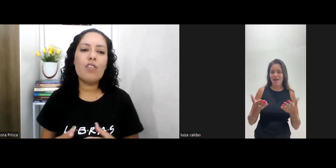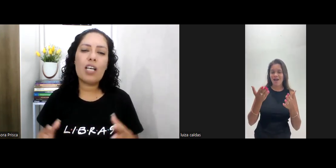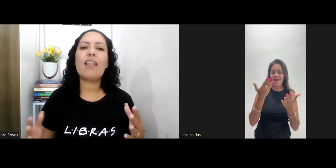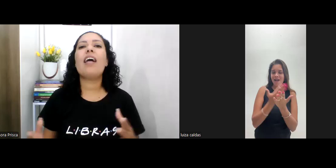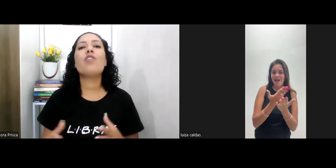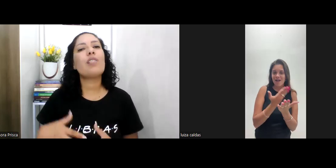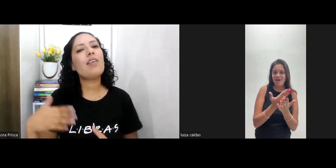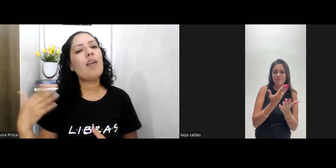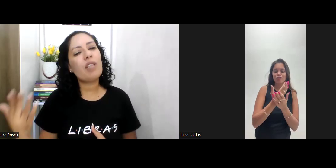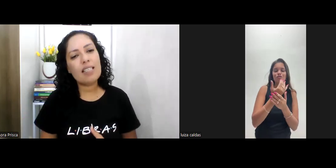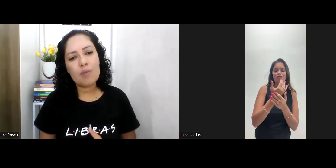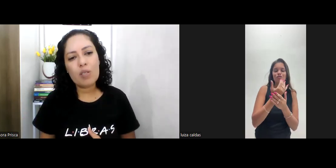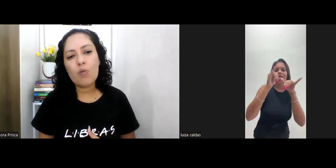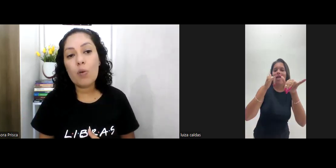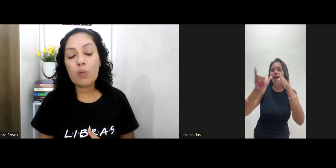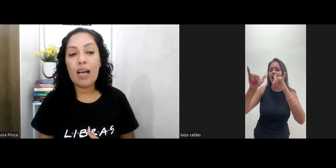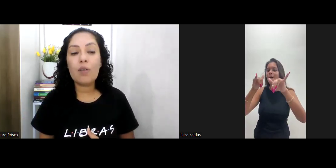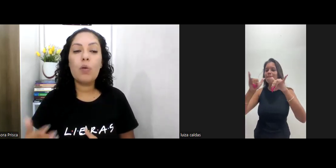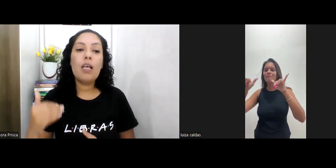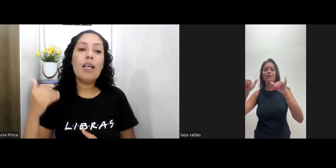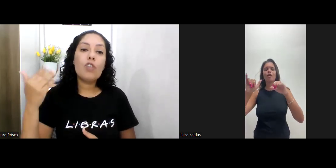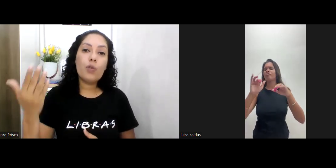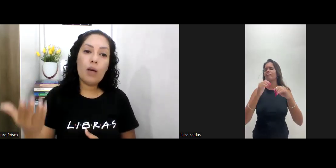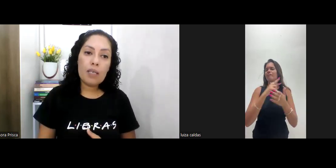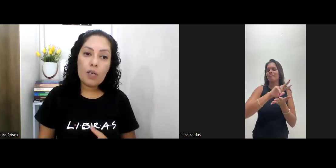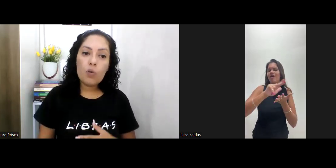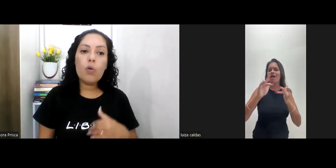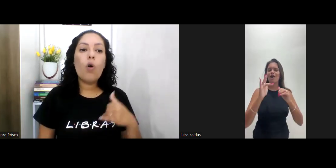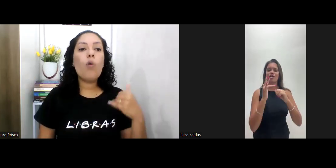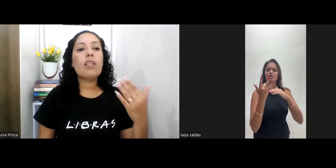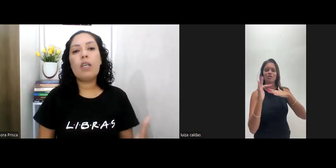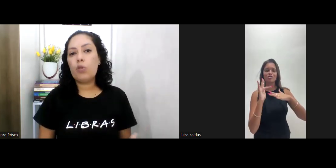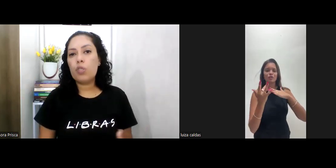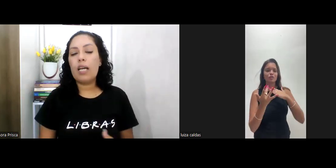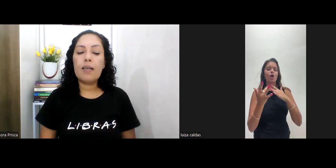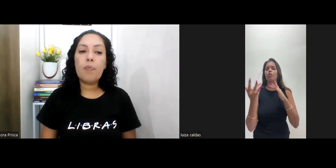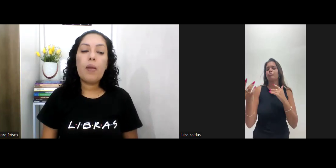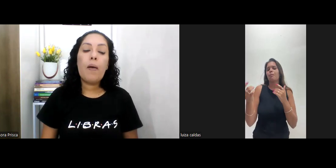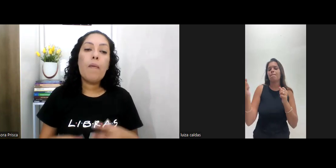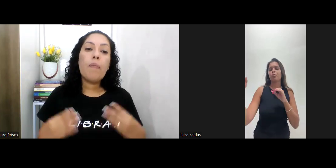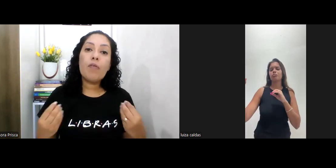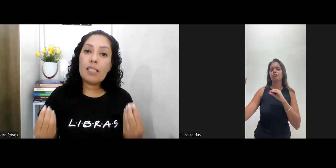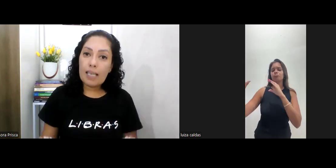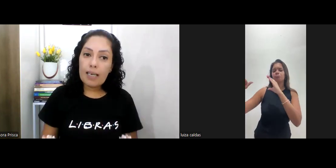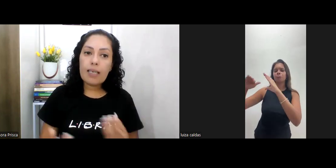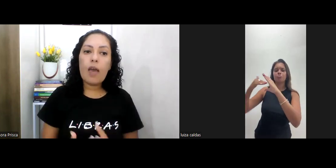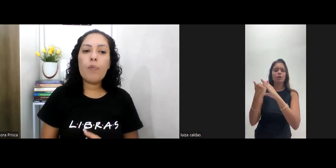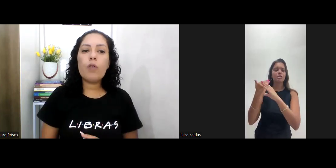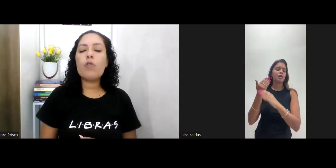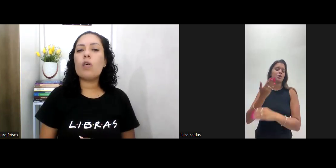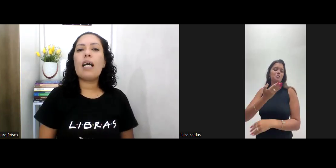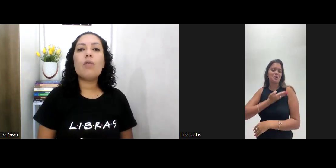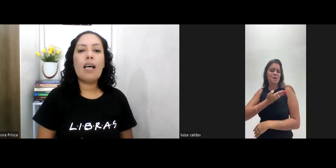por vários canais, você deve ter recebido algum contato de um amigo ou através do Instagram, para você que